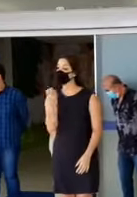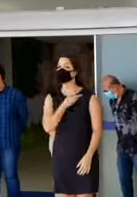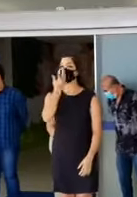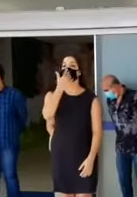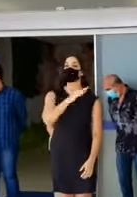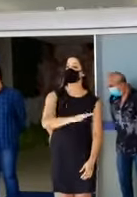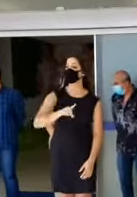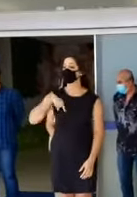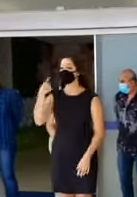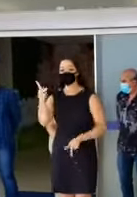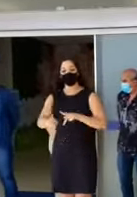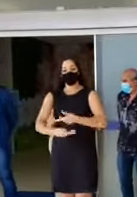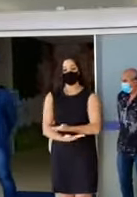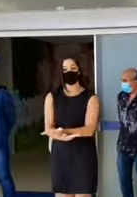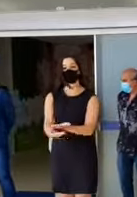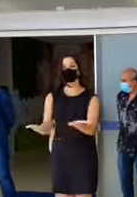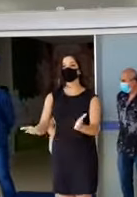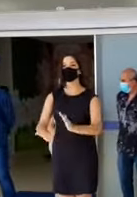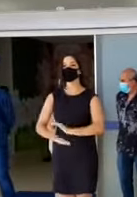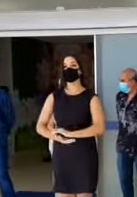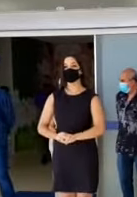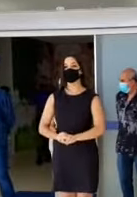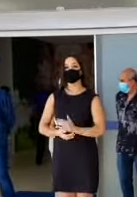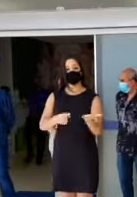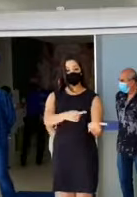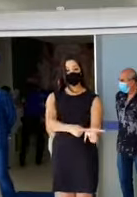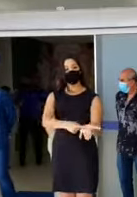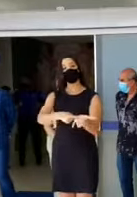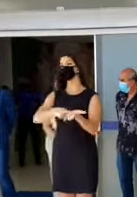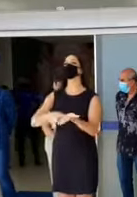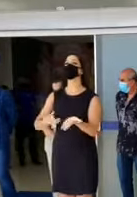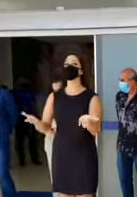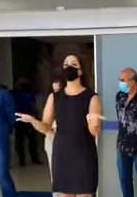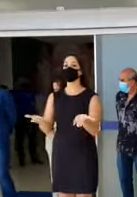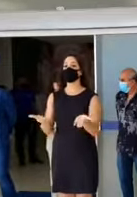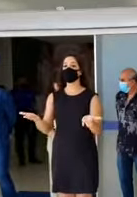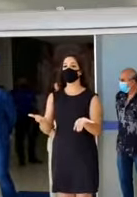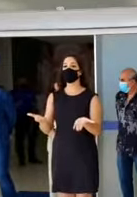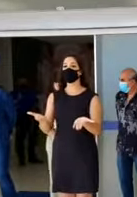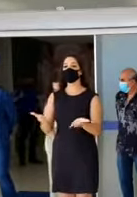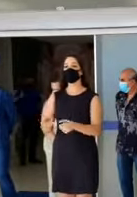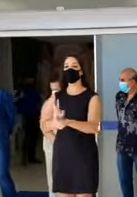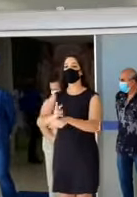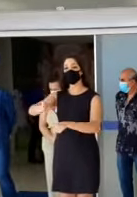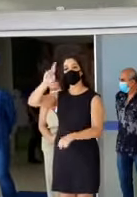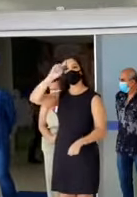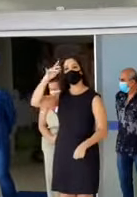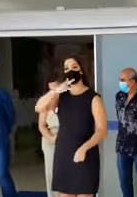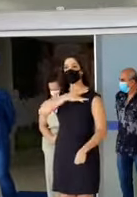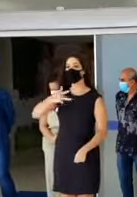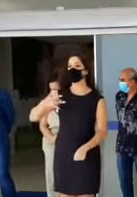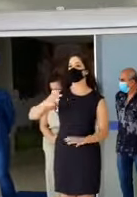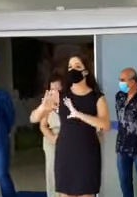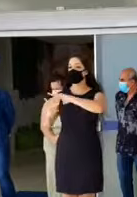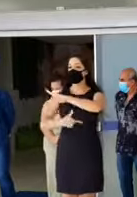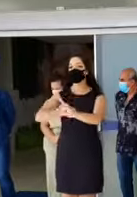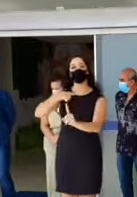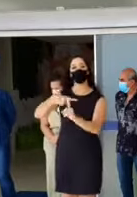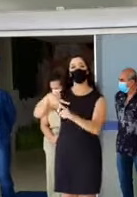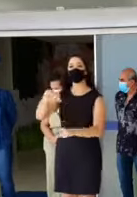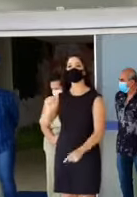crianças, é da nossa gente. Convidamos para fazer uso da palavra o Superintendente da Saúde, Missão Sal da